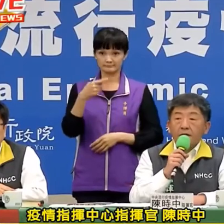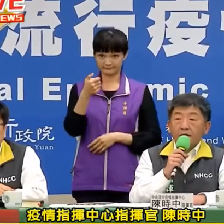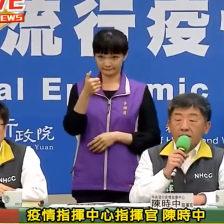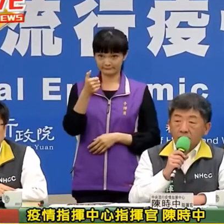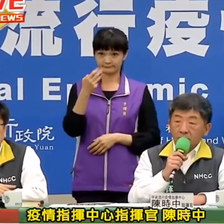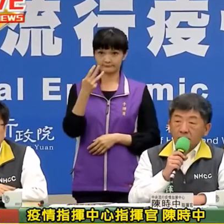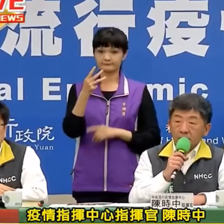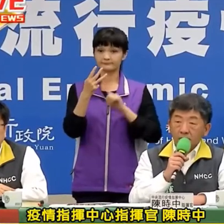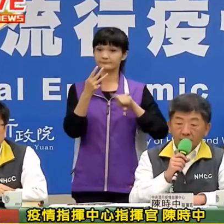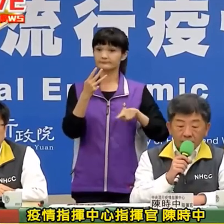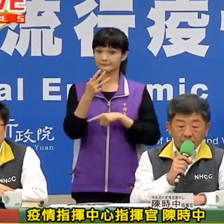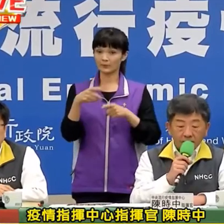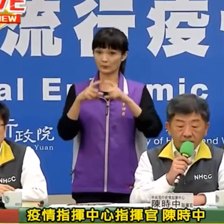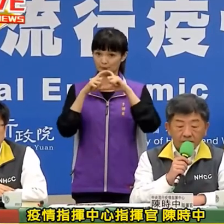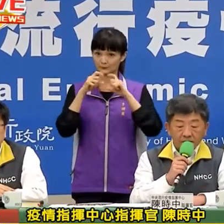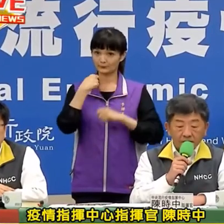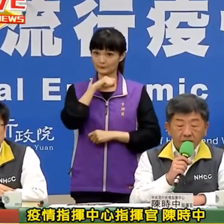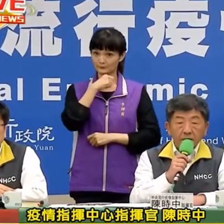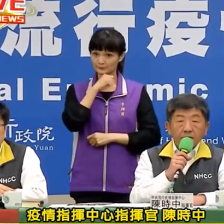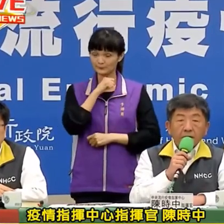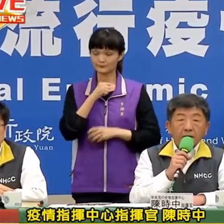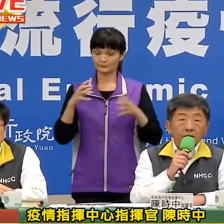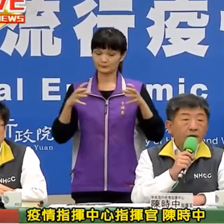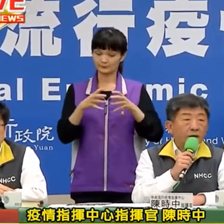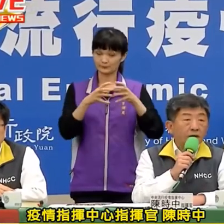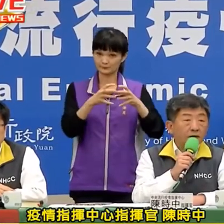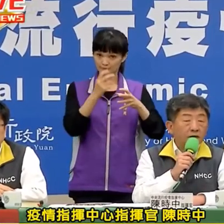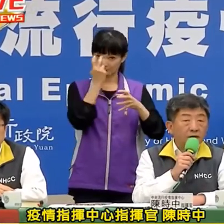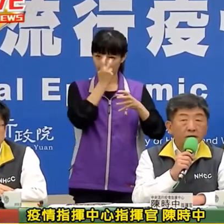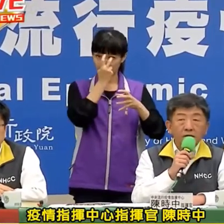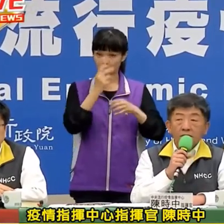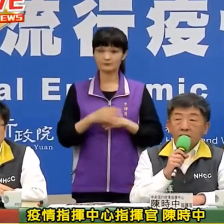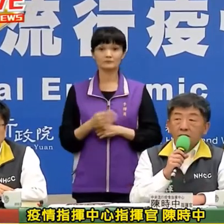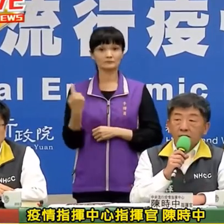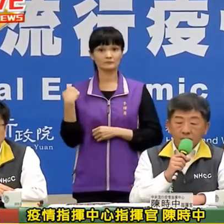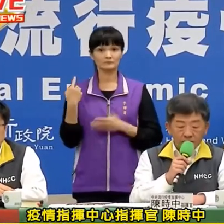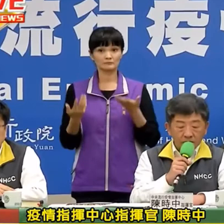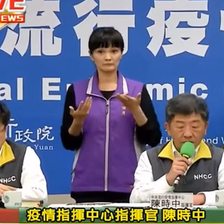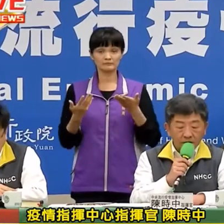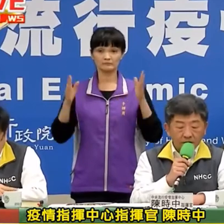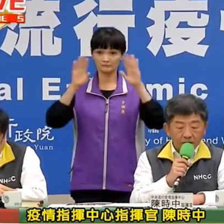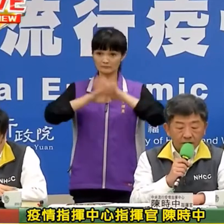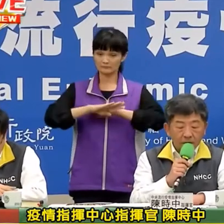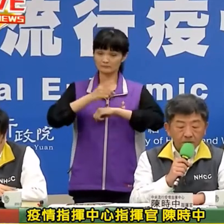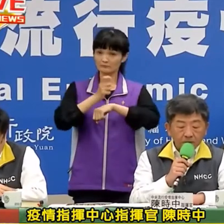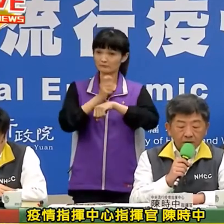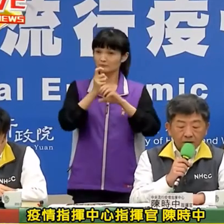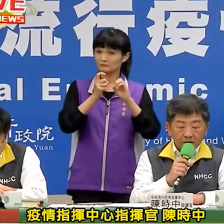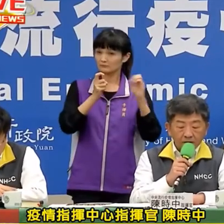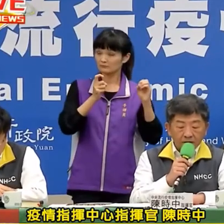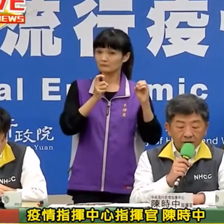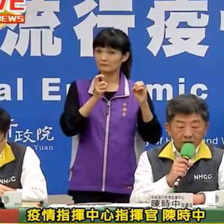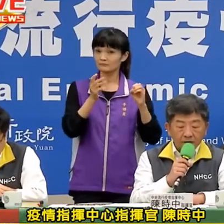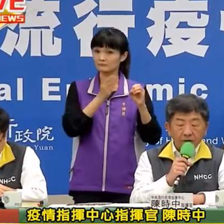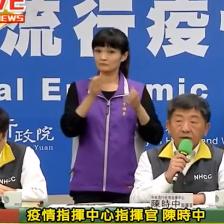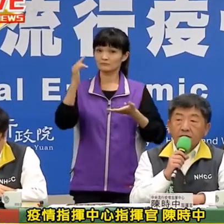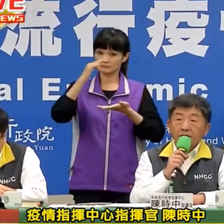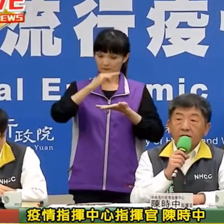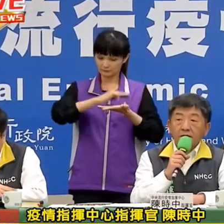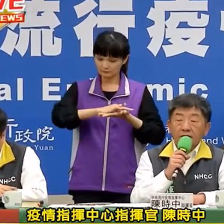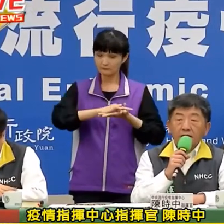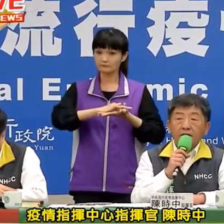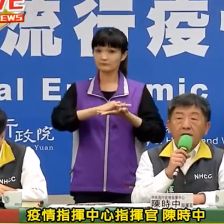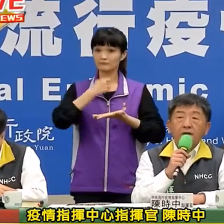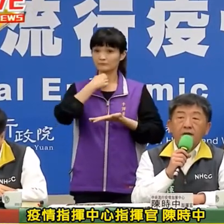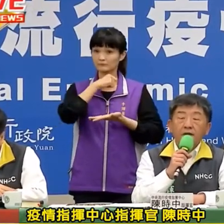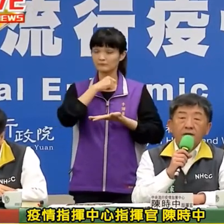台那同时都集中的检疫，那昨天大概是10点出头到，那中间